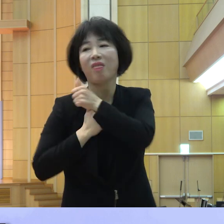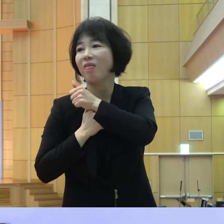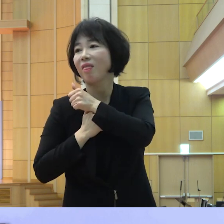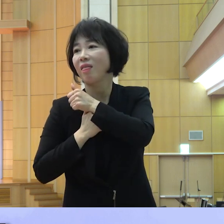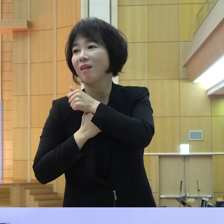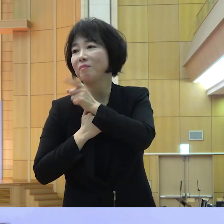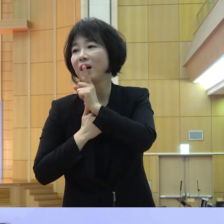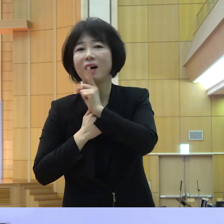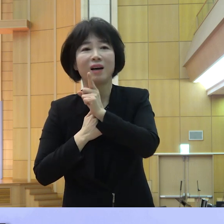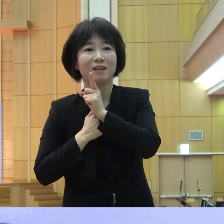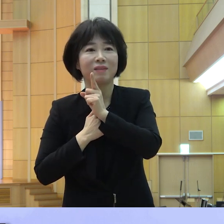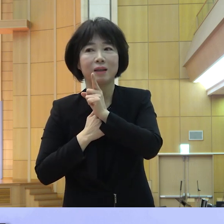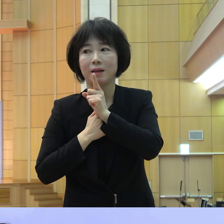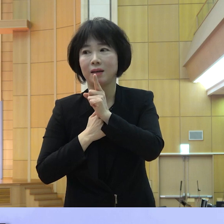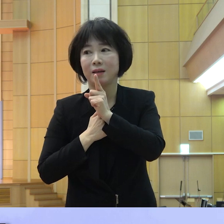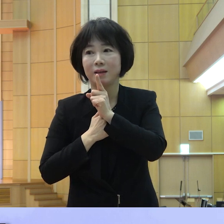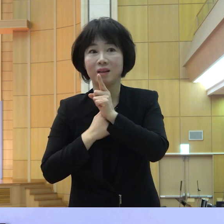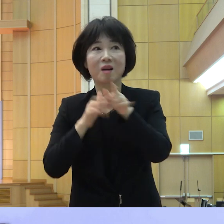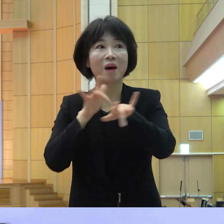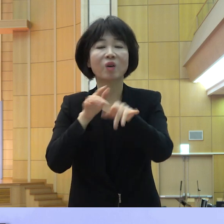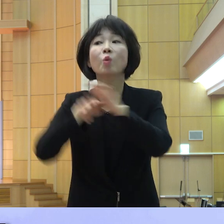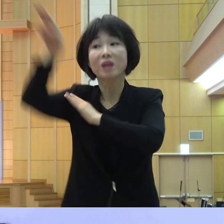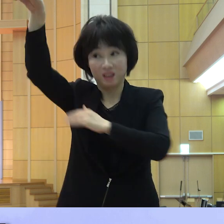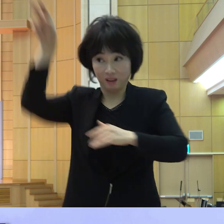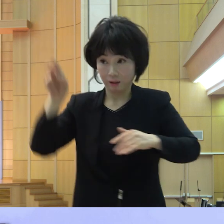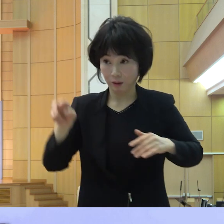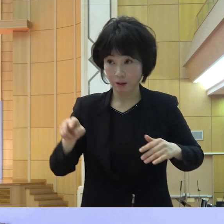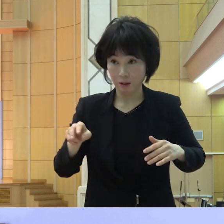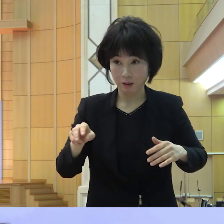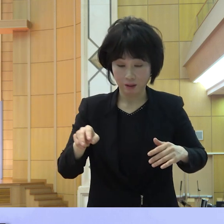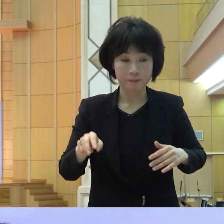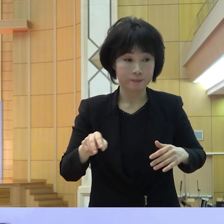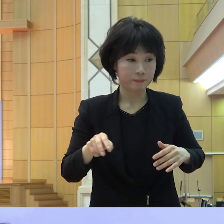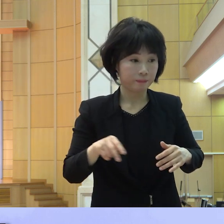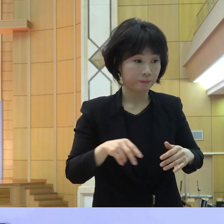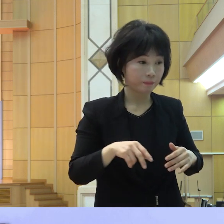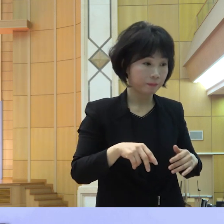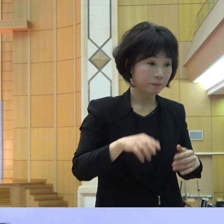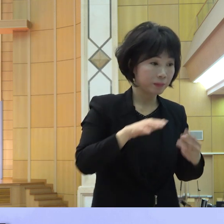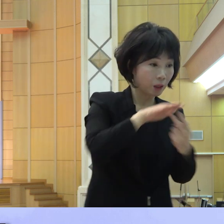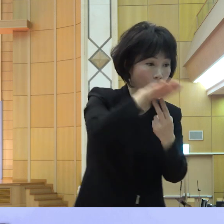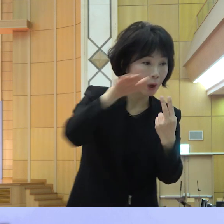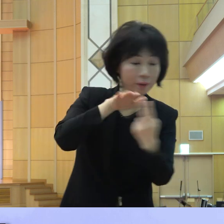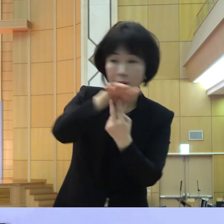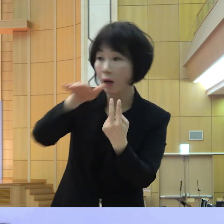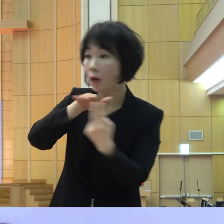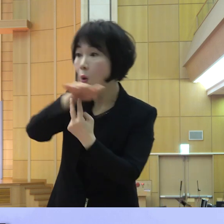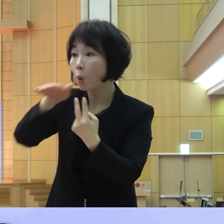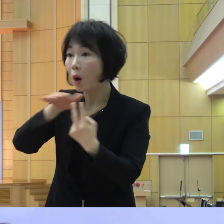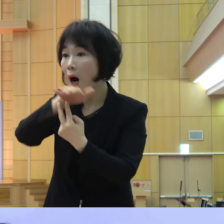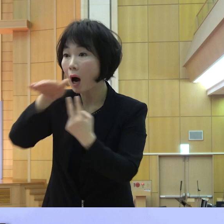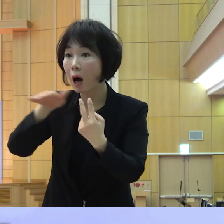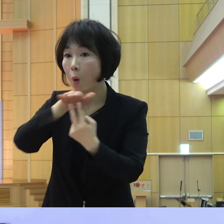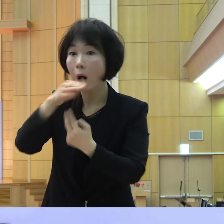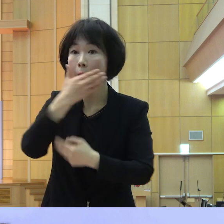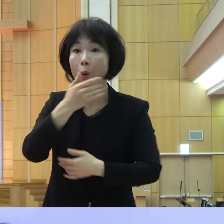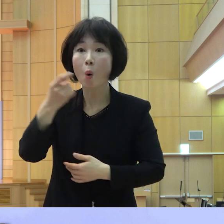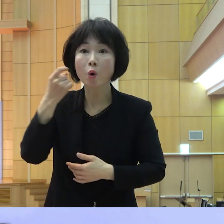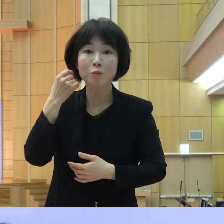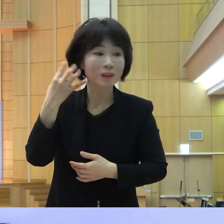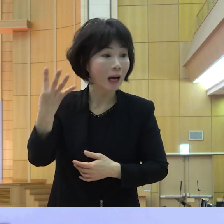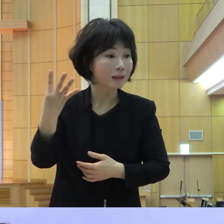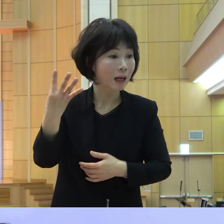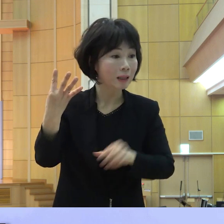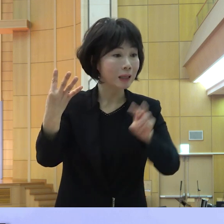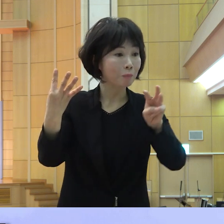31절에 시간이 없어서요 페이지수는 알려드리지 않고 막 넘어갈 거예요. 성경을 빨리 못 찾는